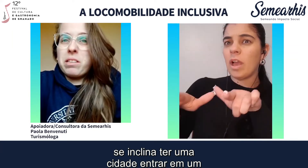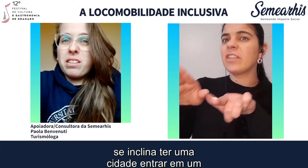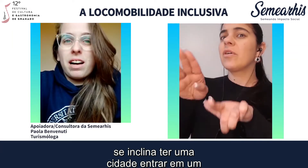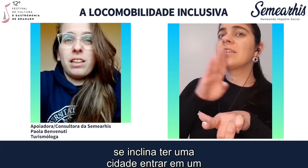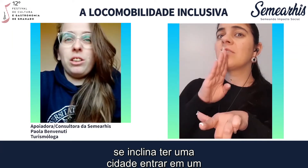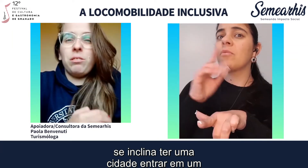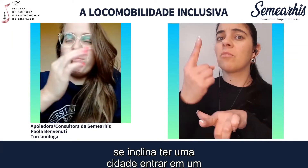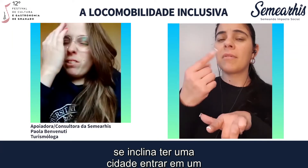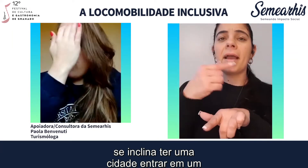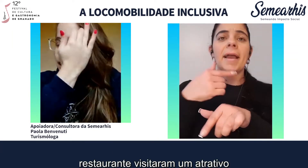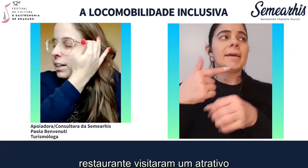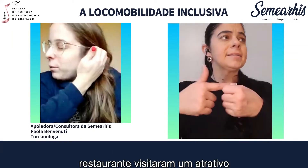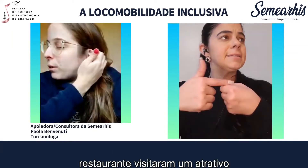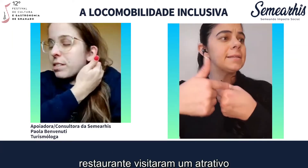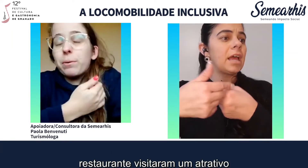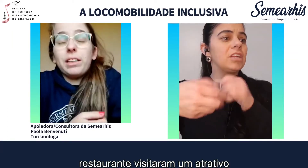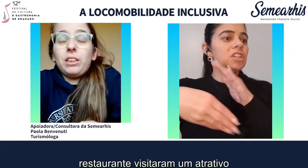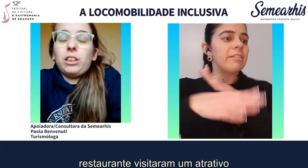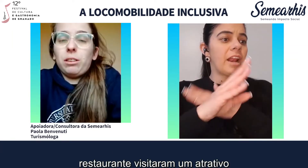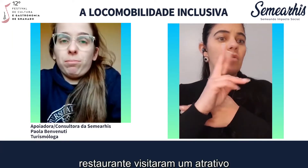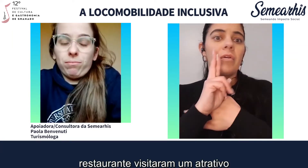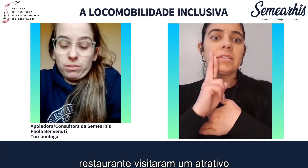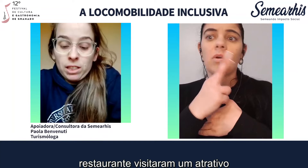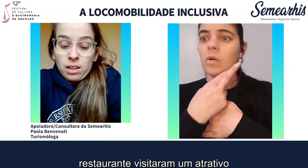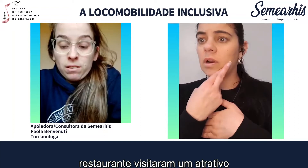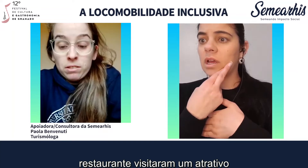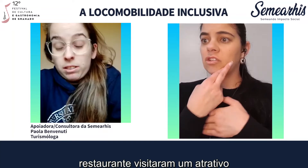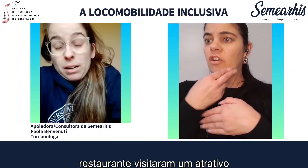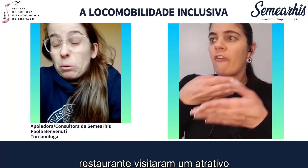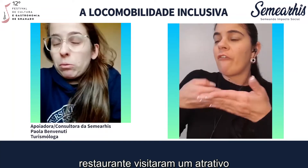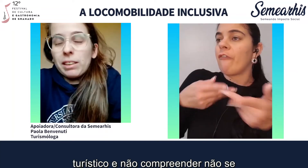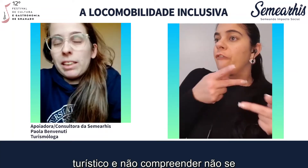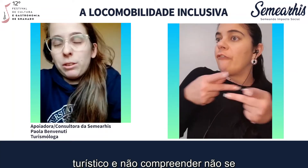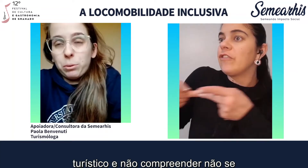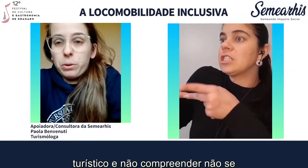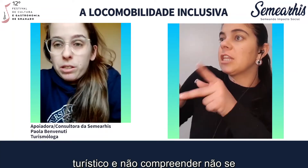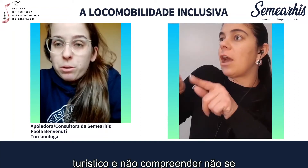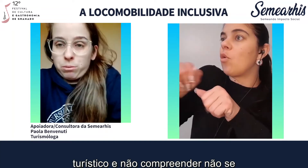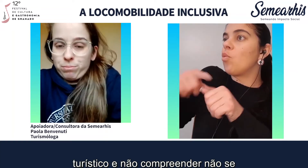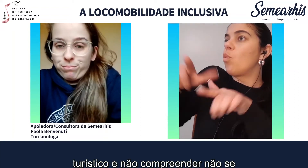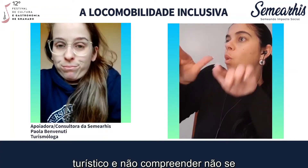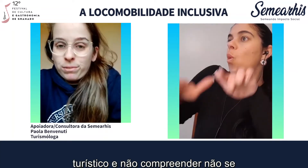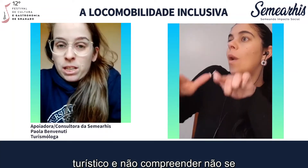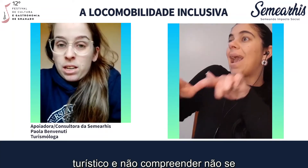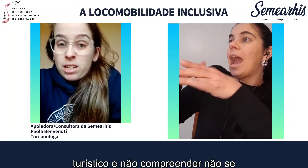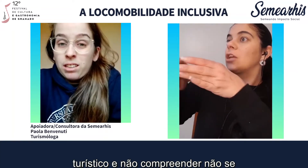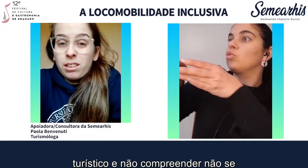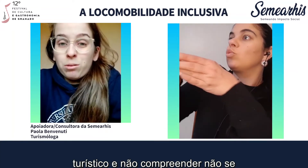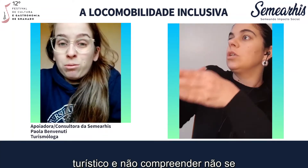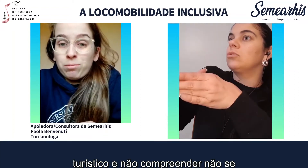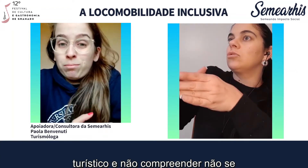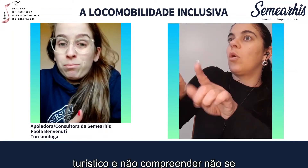conhecer uma cidade, entrar em um restaurante, visitar algum atrativo turístico